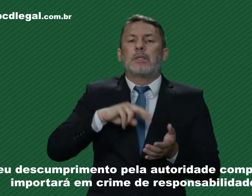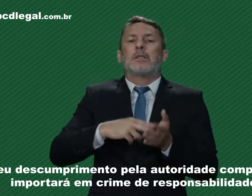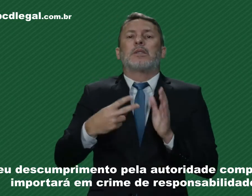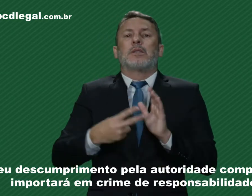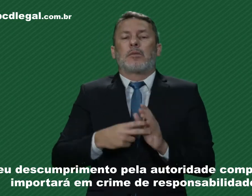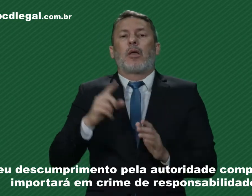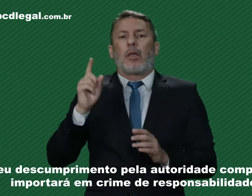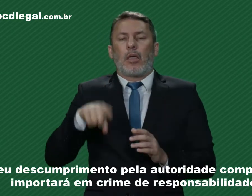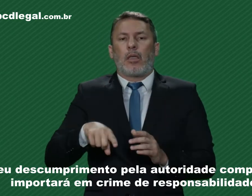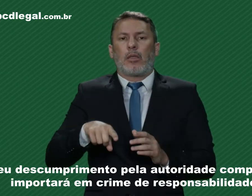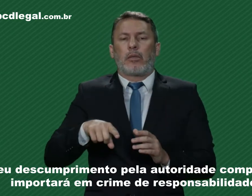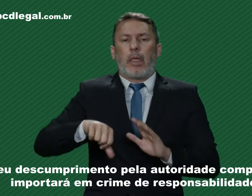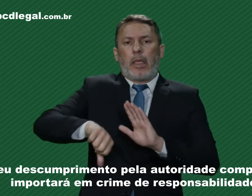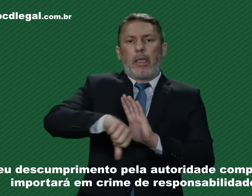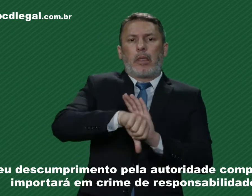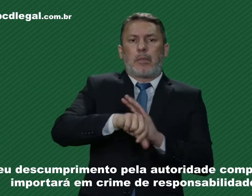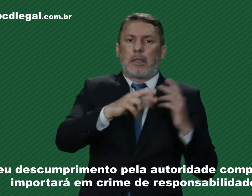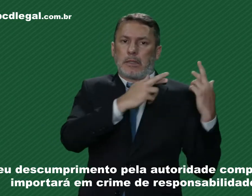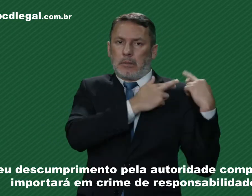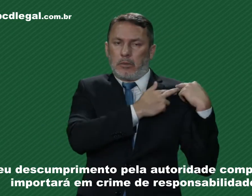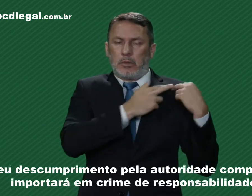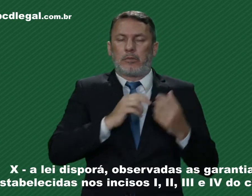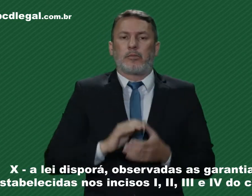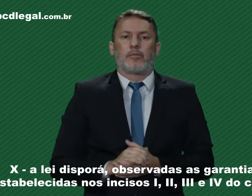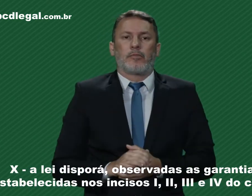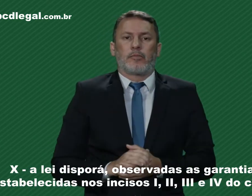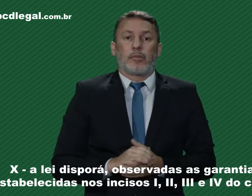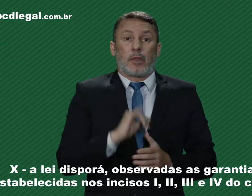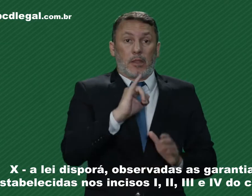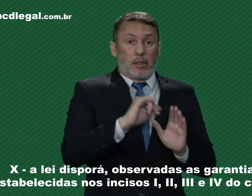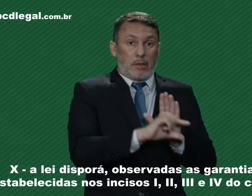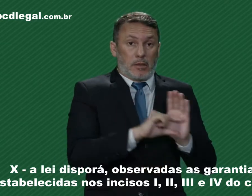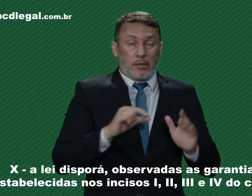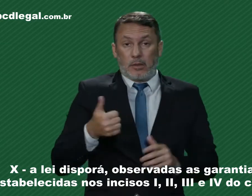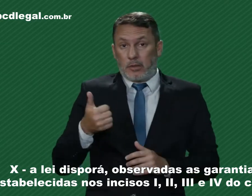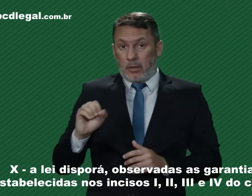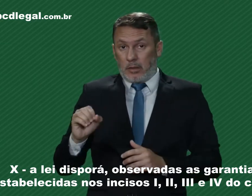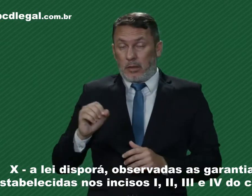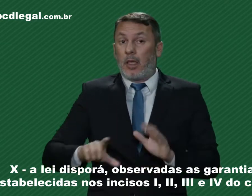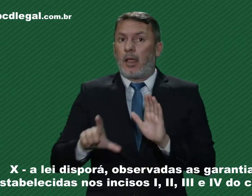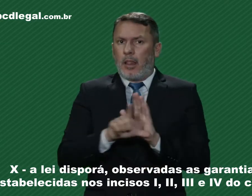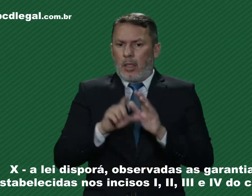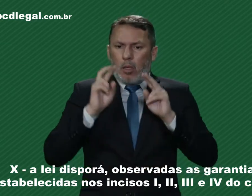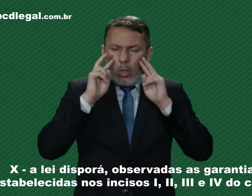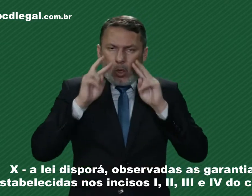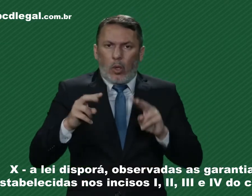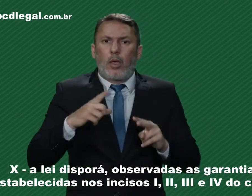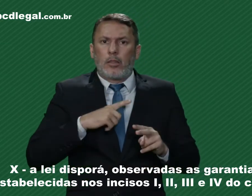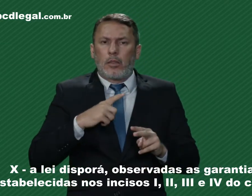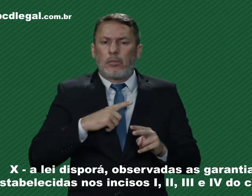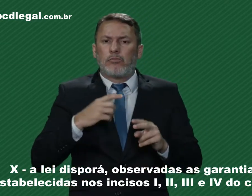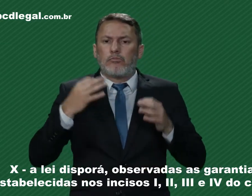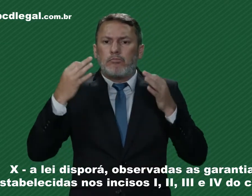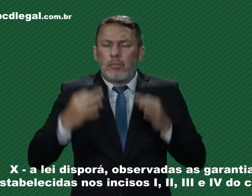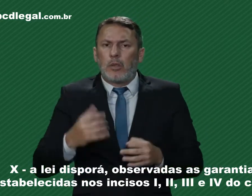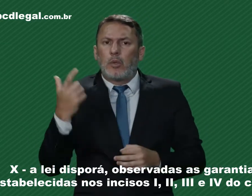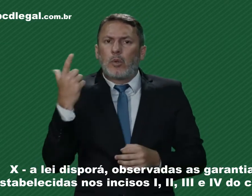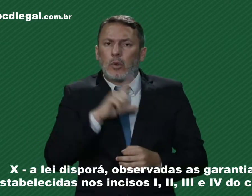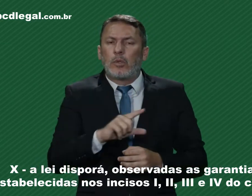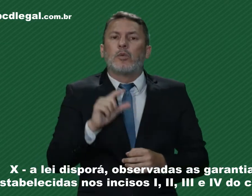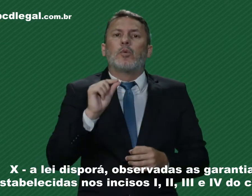competente importará em crime de responsabilidade. Inciso 10. A lei disporá, Observada as